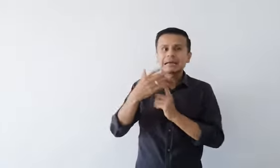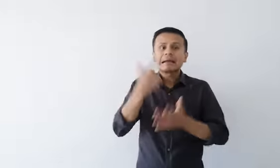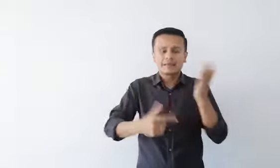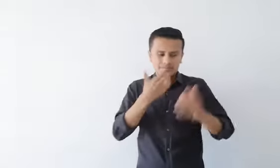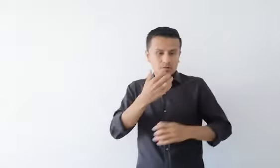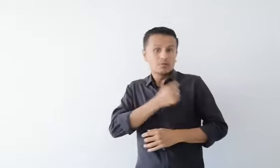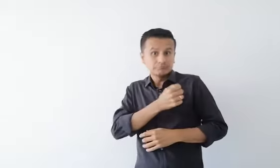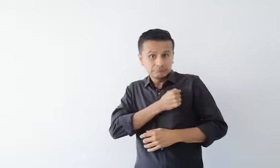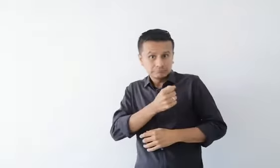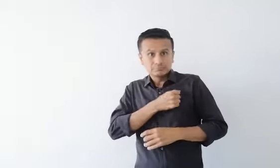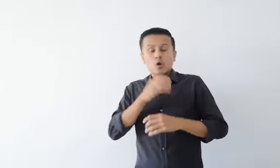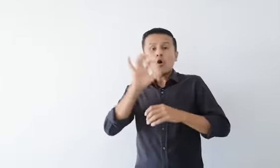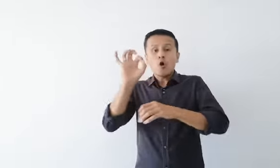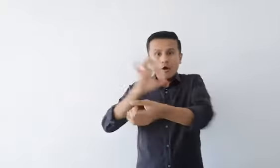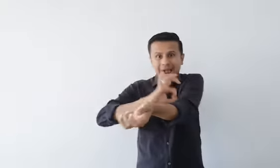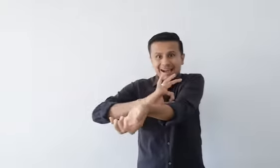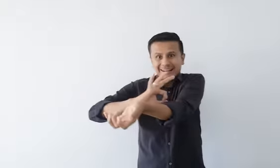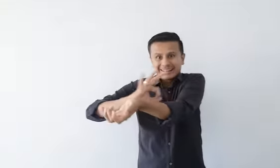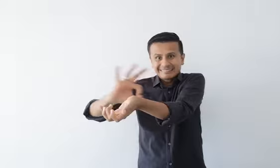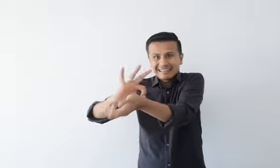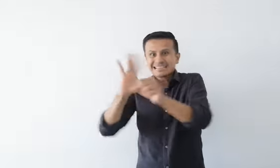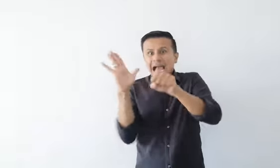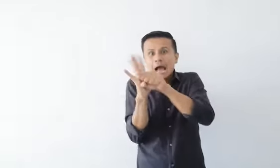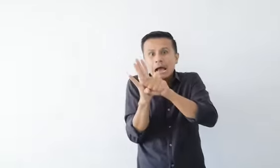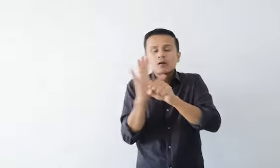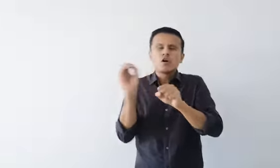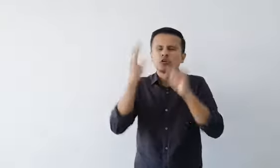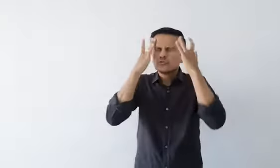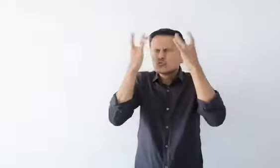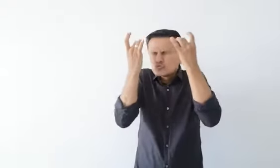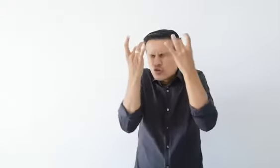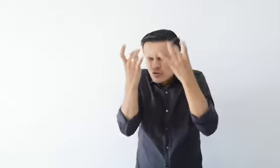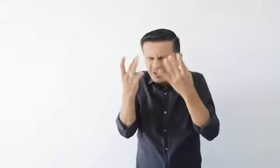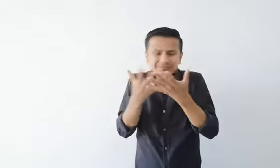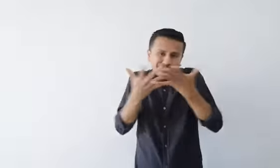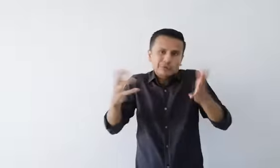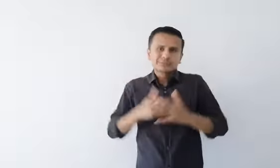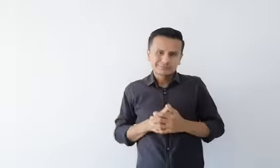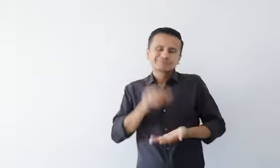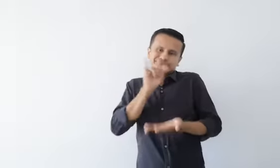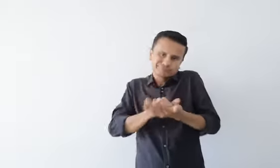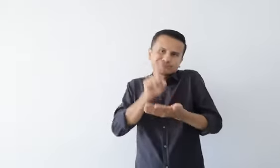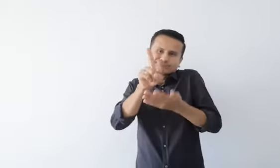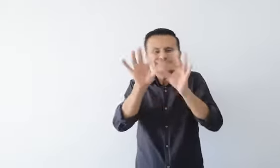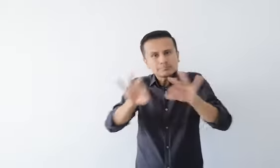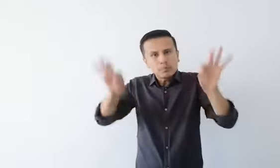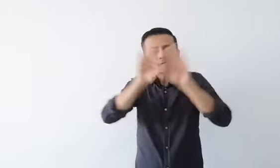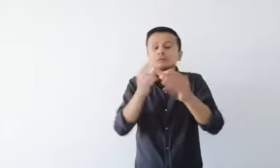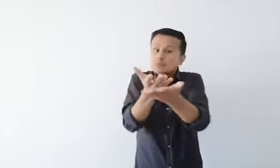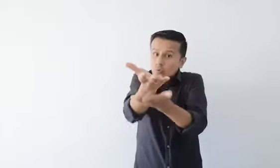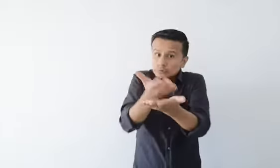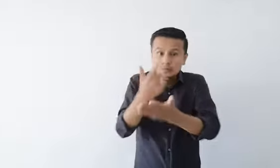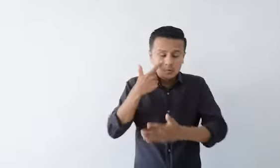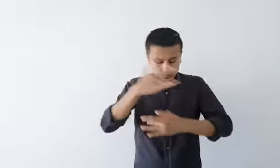arterias, dolores de cabeza, etc. Por eso, desde Mejor con Salud te aconsejamos cuidar y fortalecer tu sistema